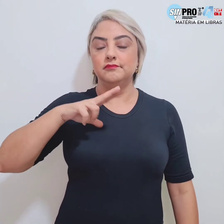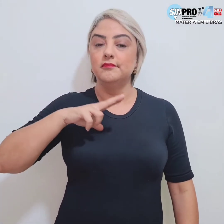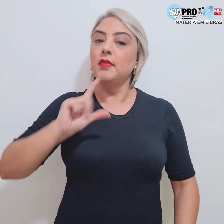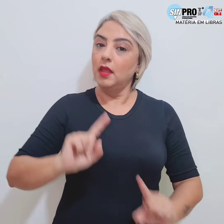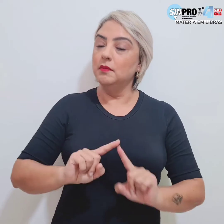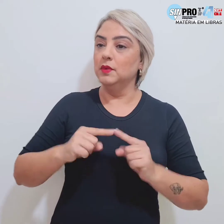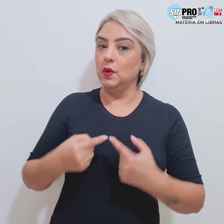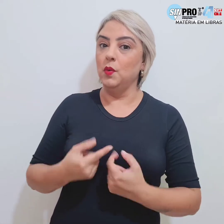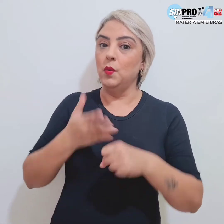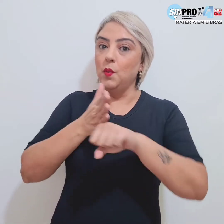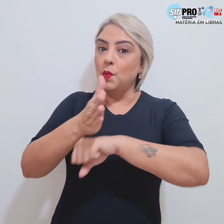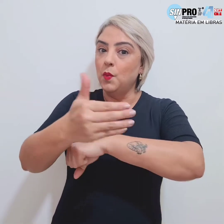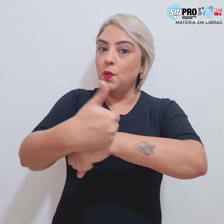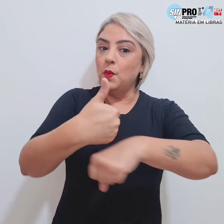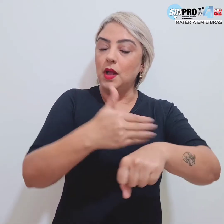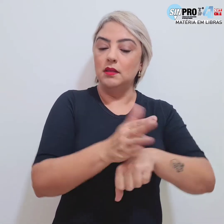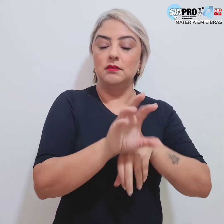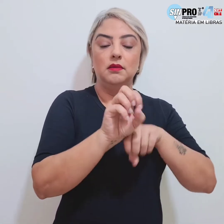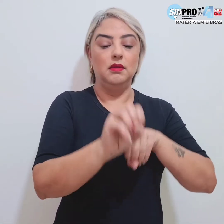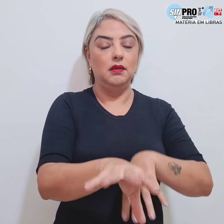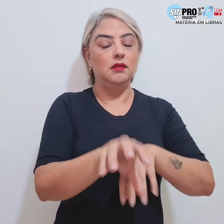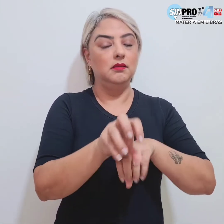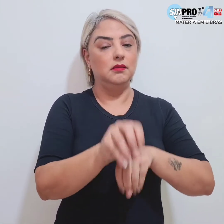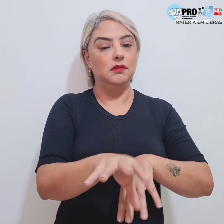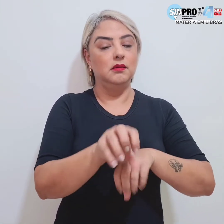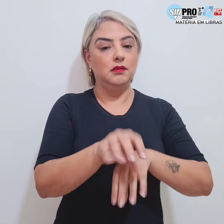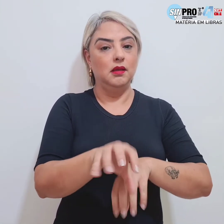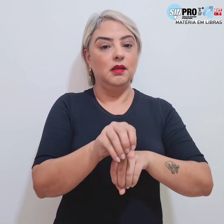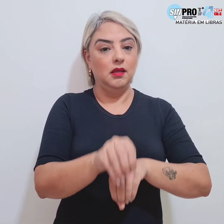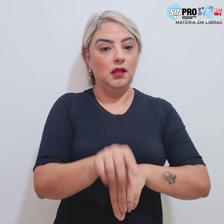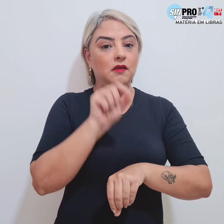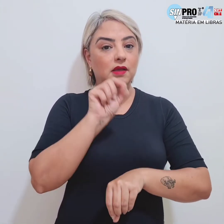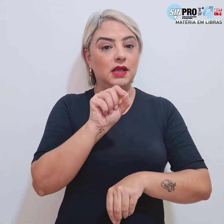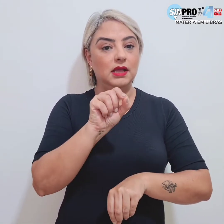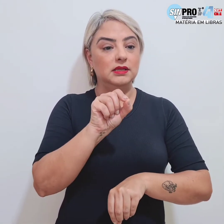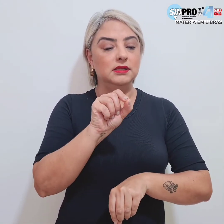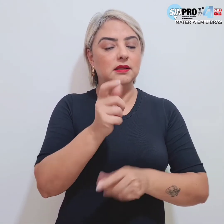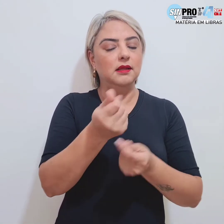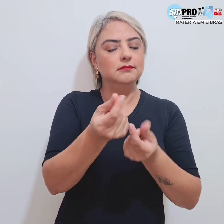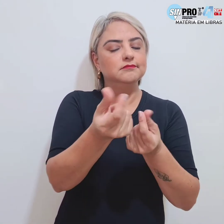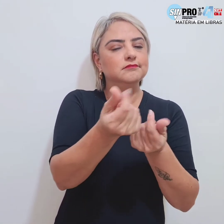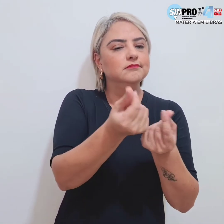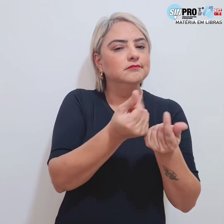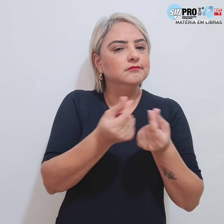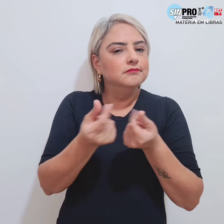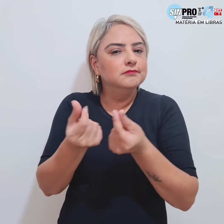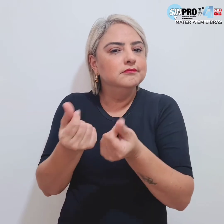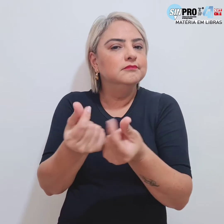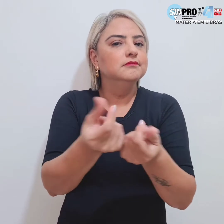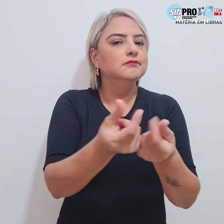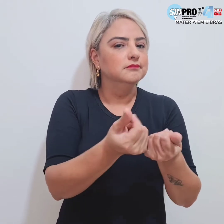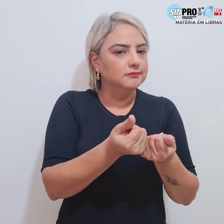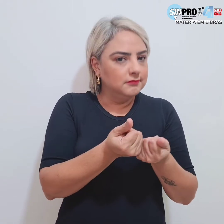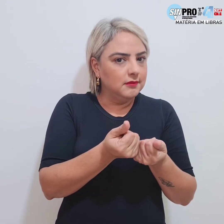o acesso à educação passa a ser mercadoria e,